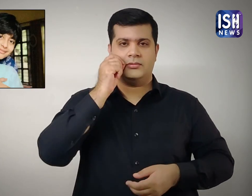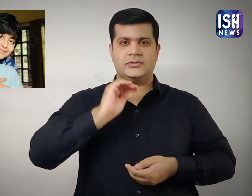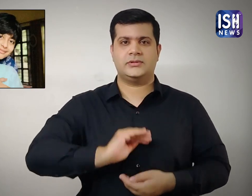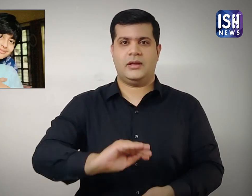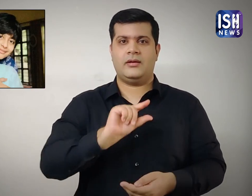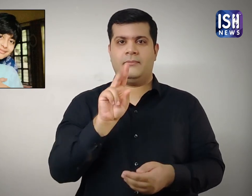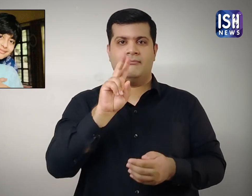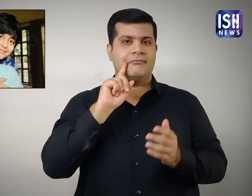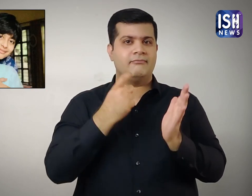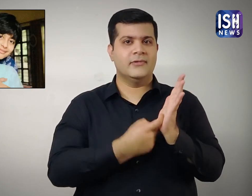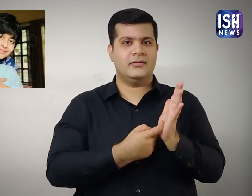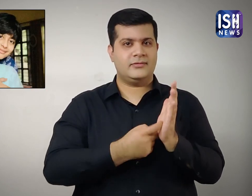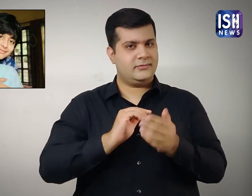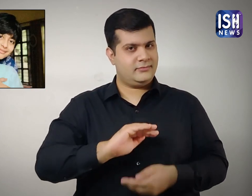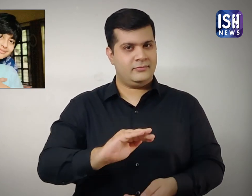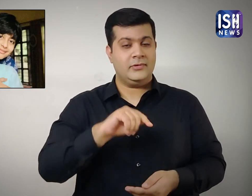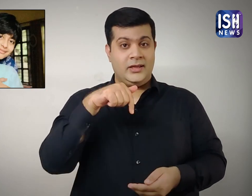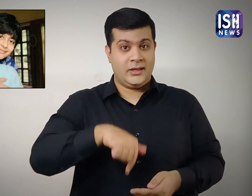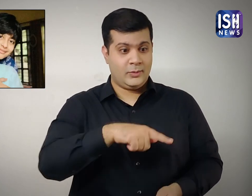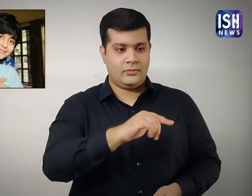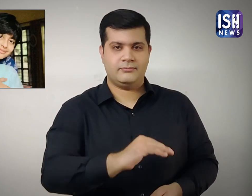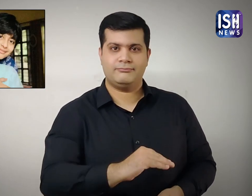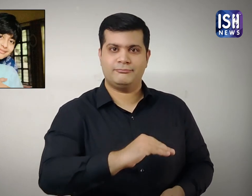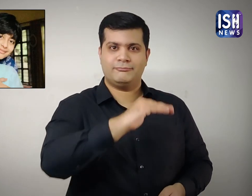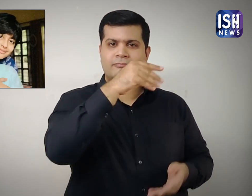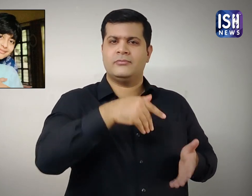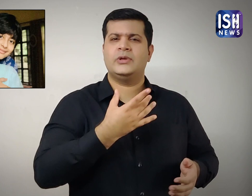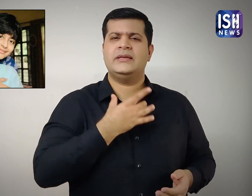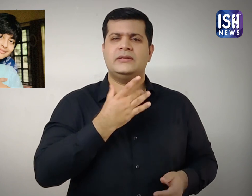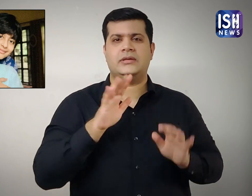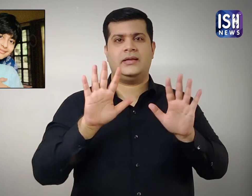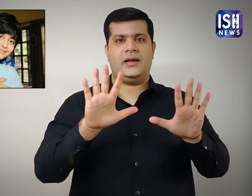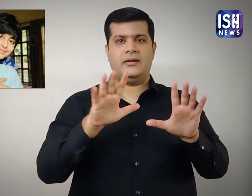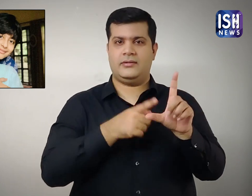में बेटे वीर को जर्म दिया। वह अब 10 साल का है।